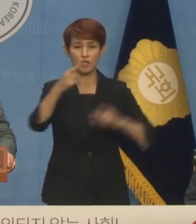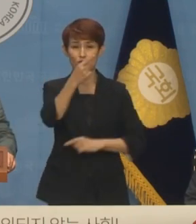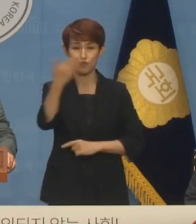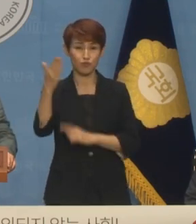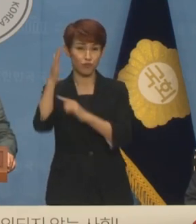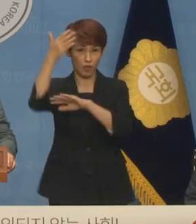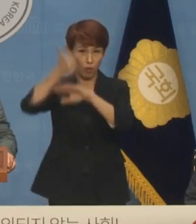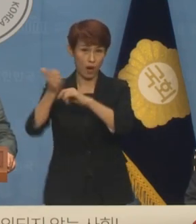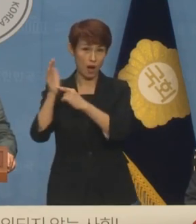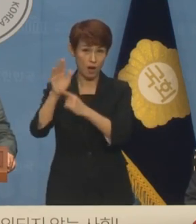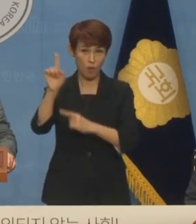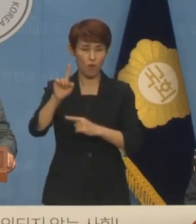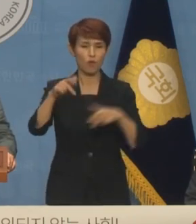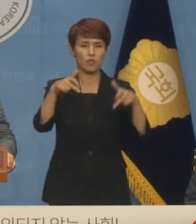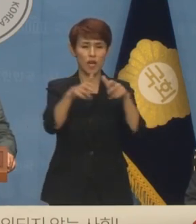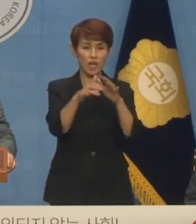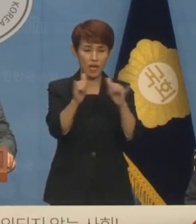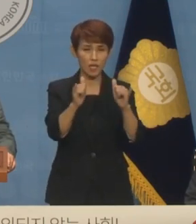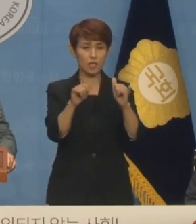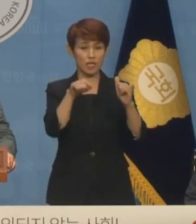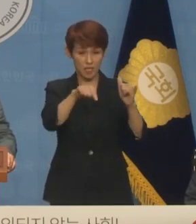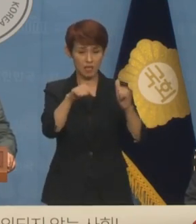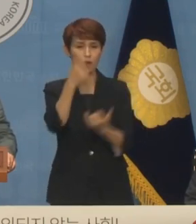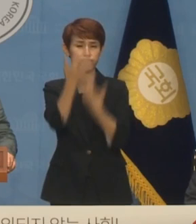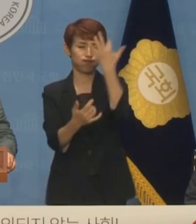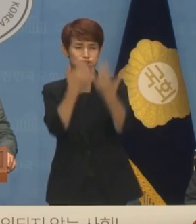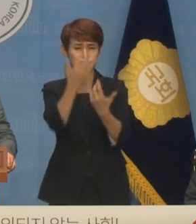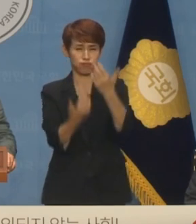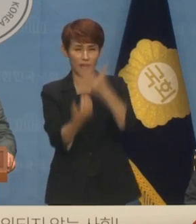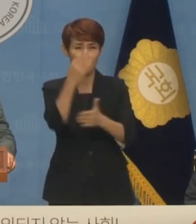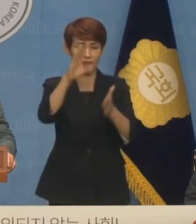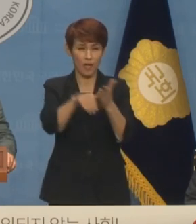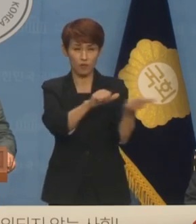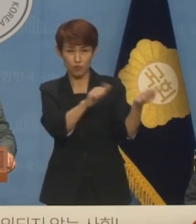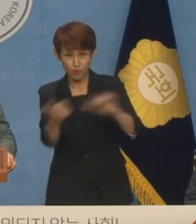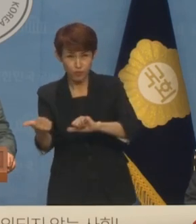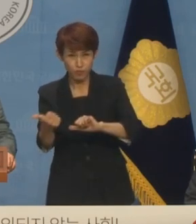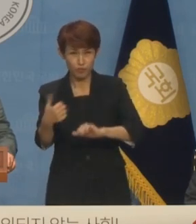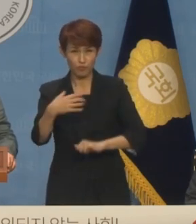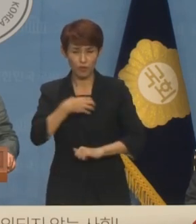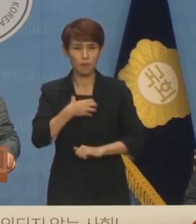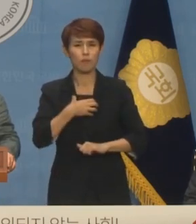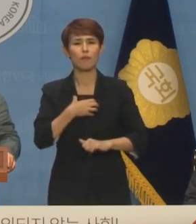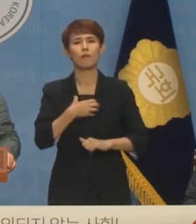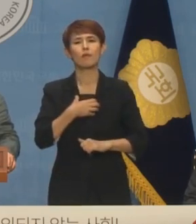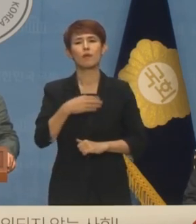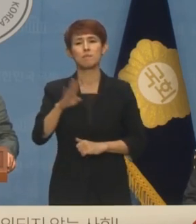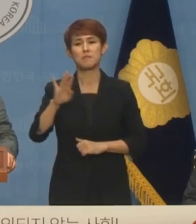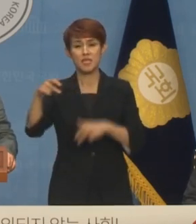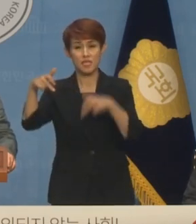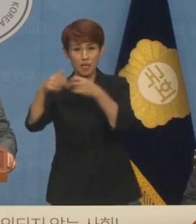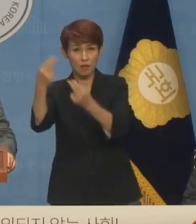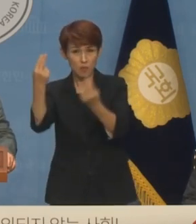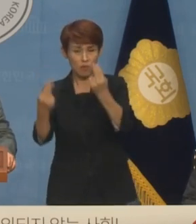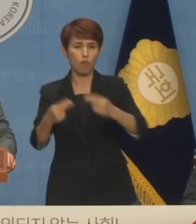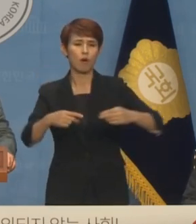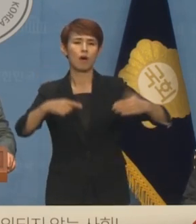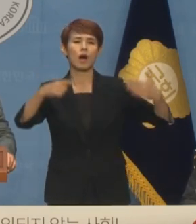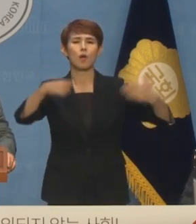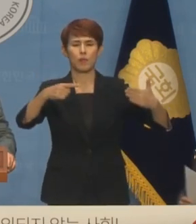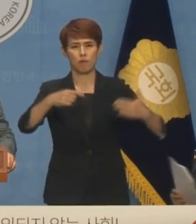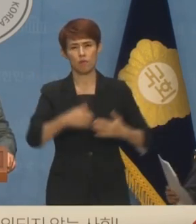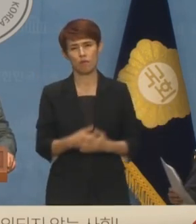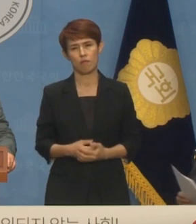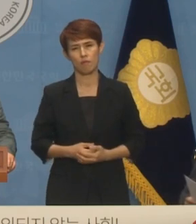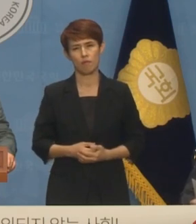따르면 장애인 화재가 사망자가 비장애인보다 9배나 높았습니다. 이는 전통적인 소득